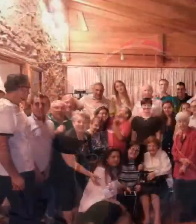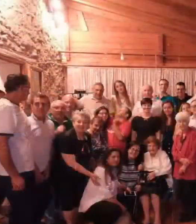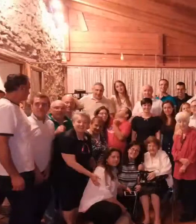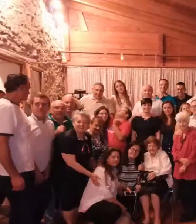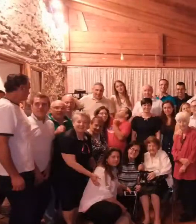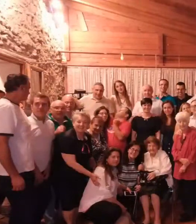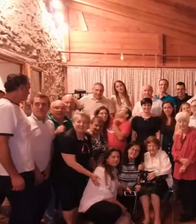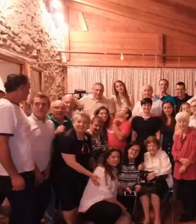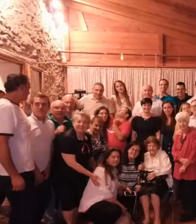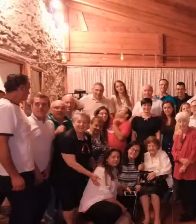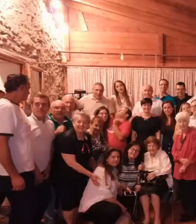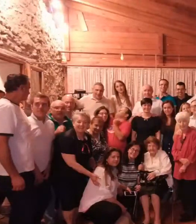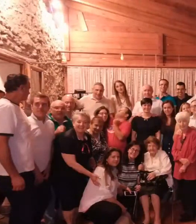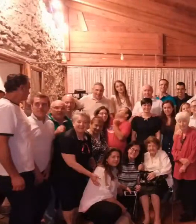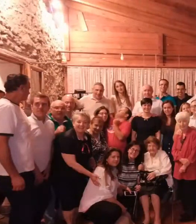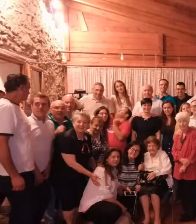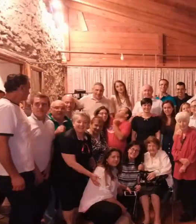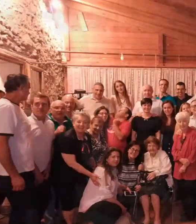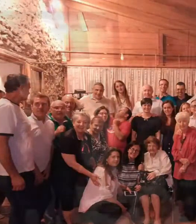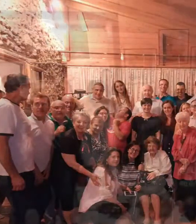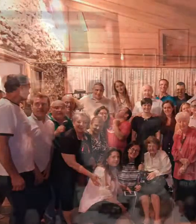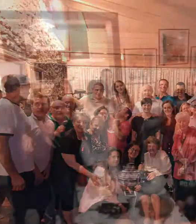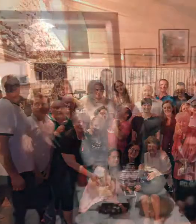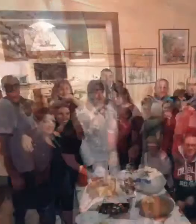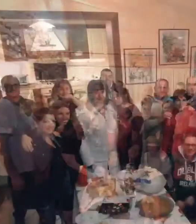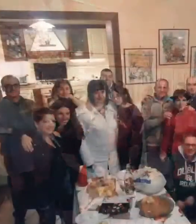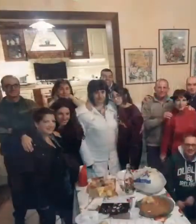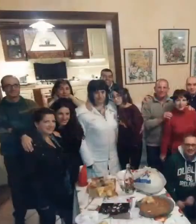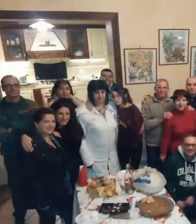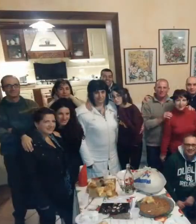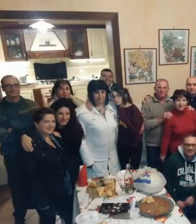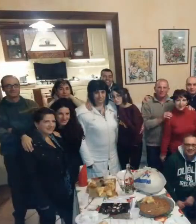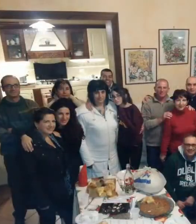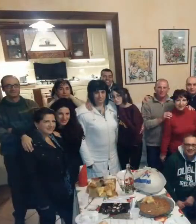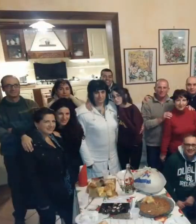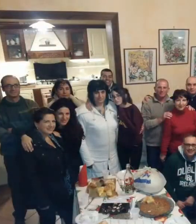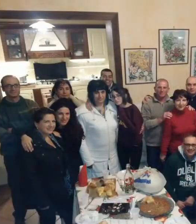meraviglioso Armonia c'è